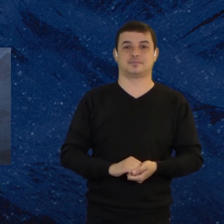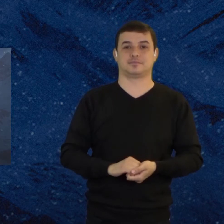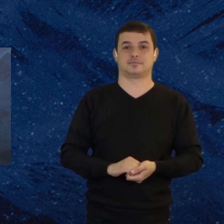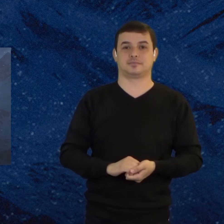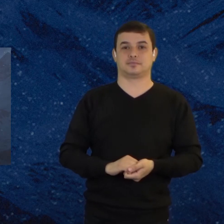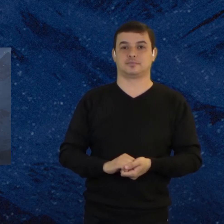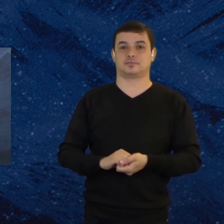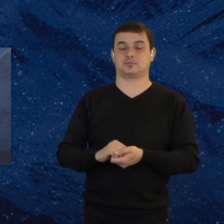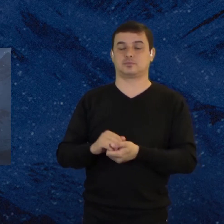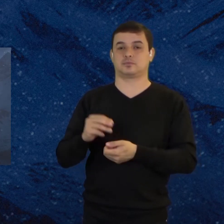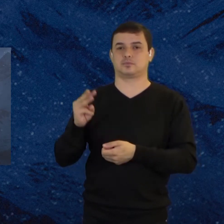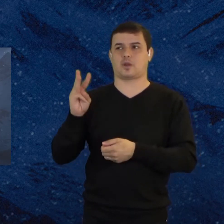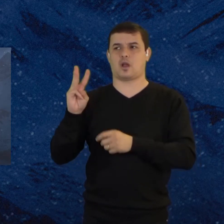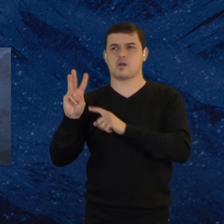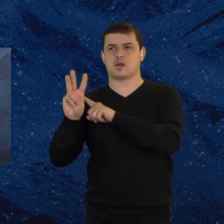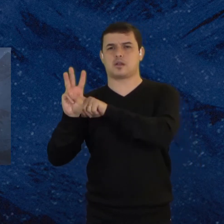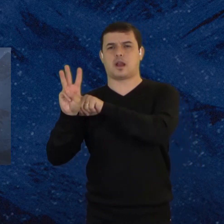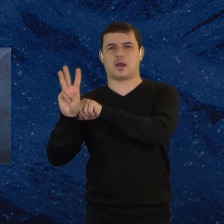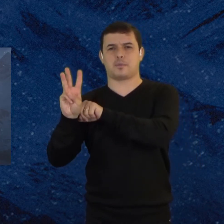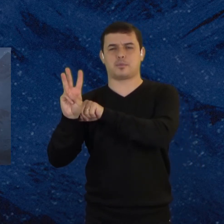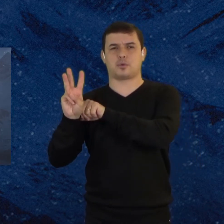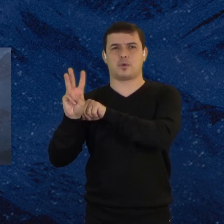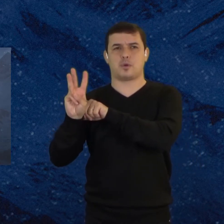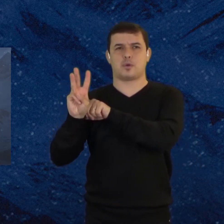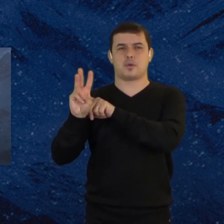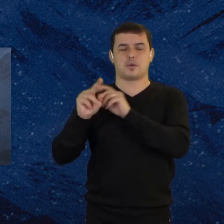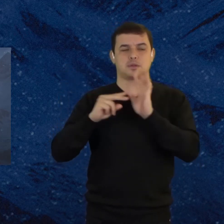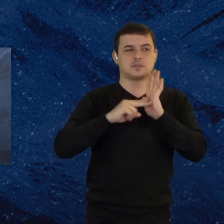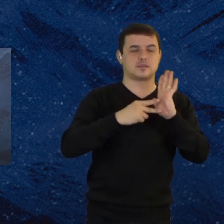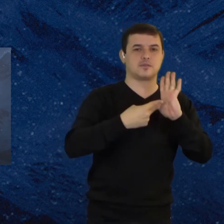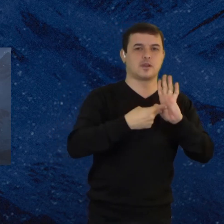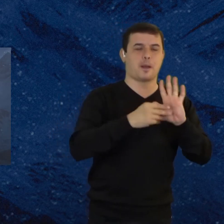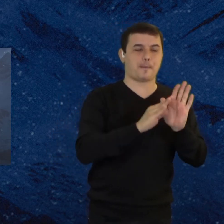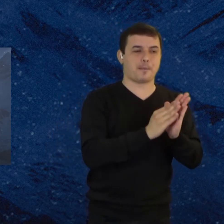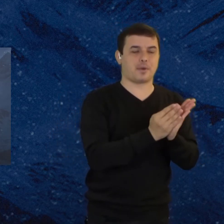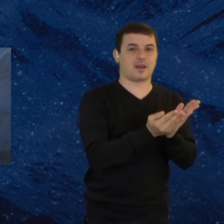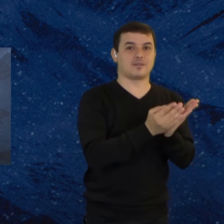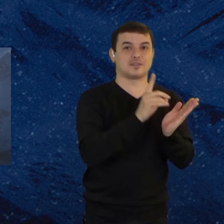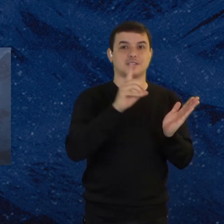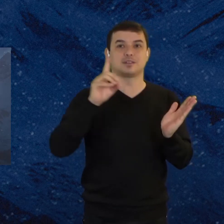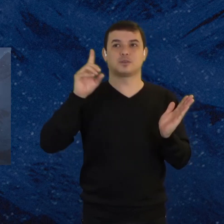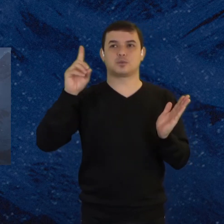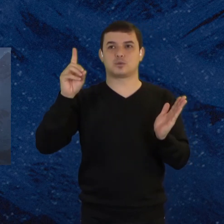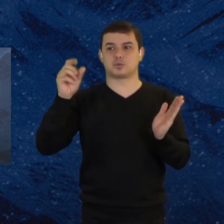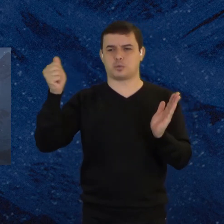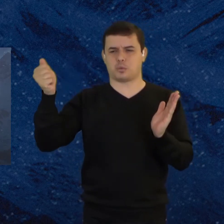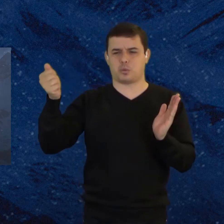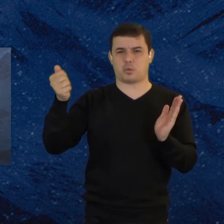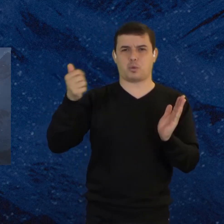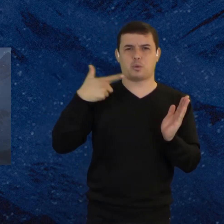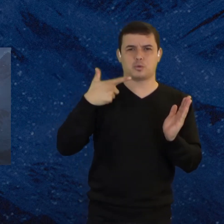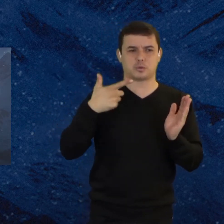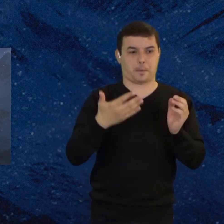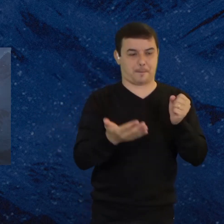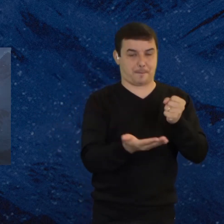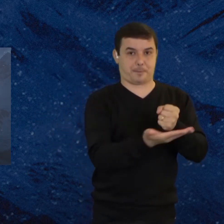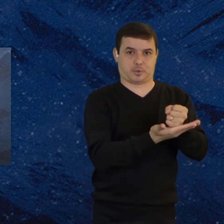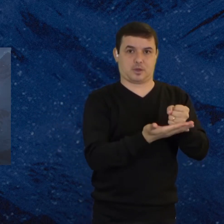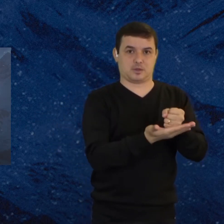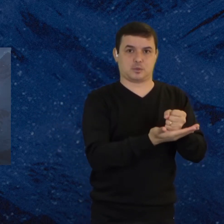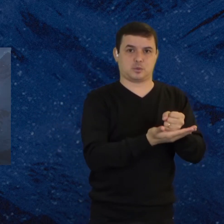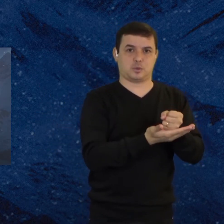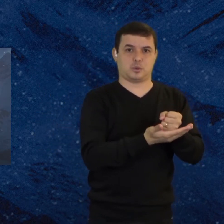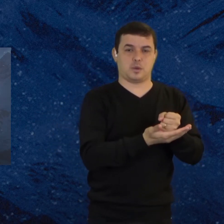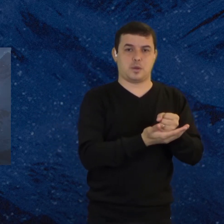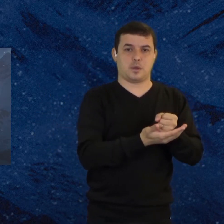O candelabro representa a palavra de Deus que traz luz para nós, no seu aspecto fundamental e também no